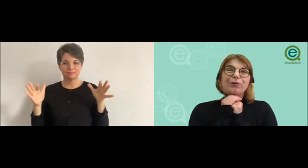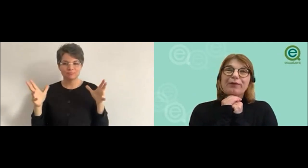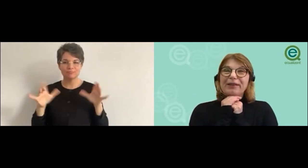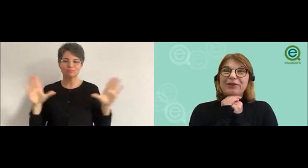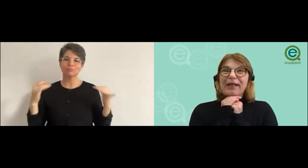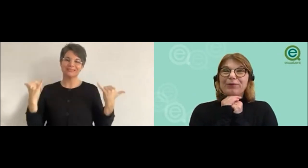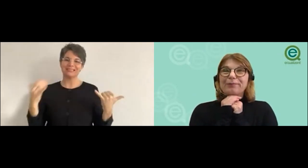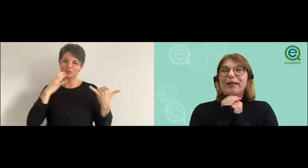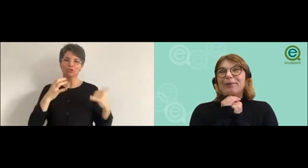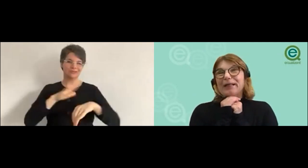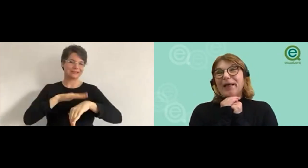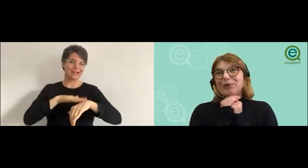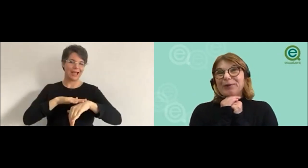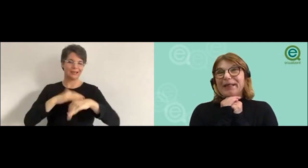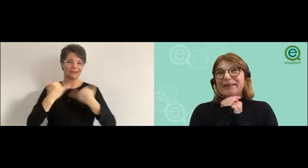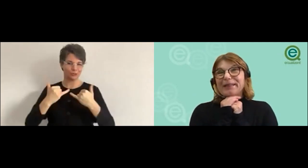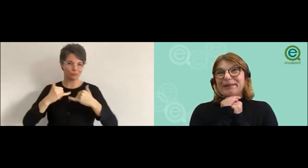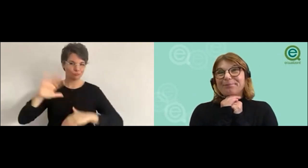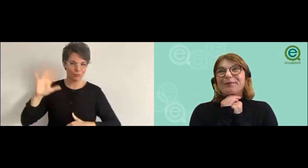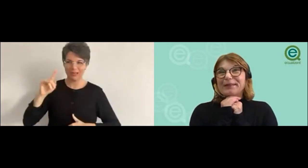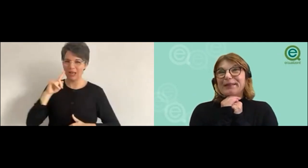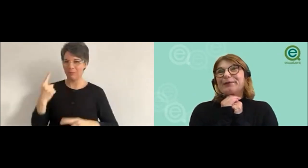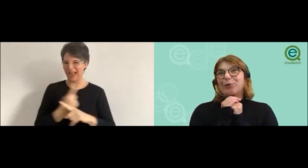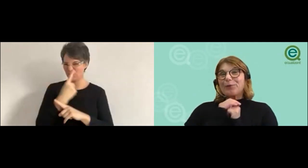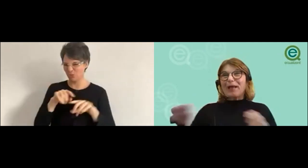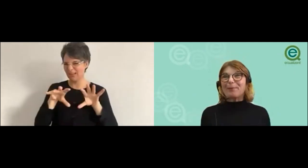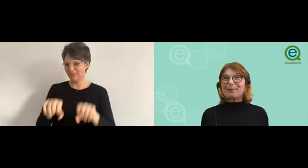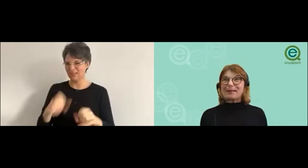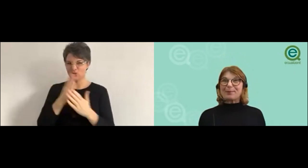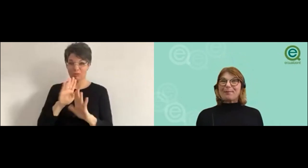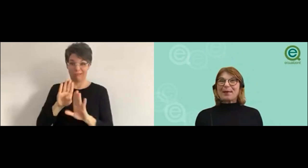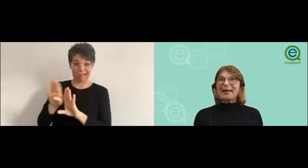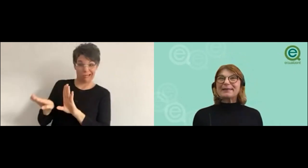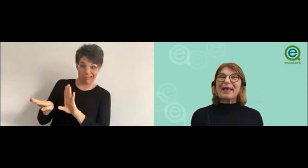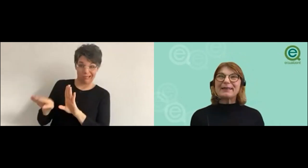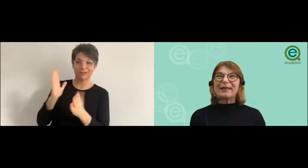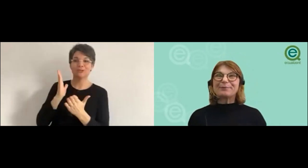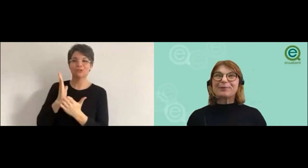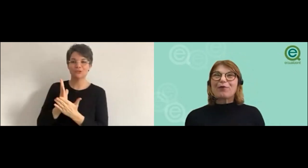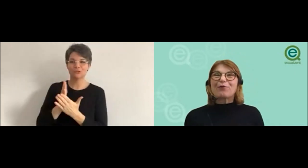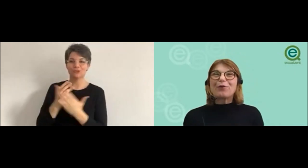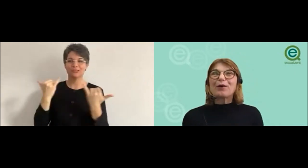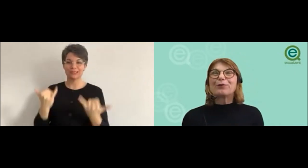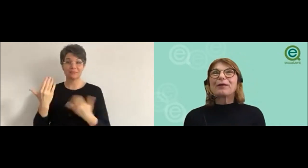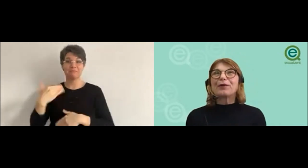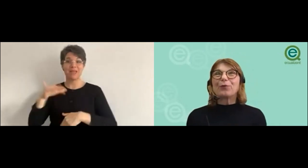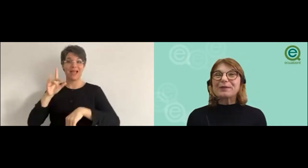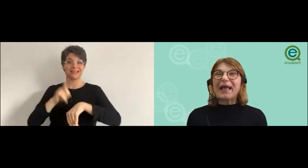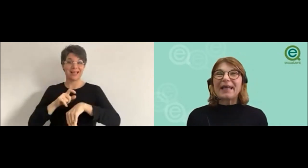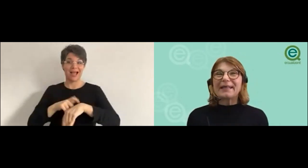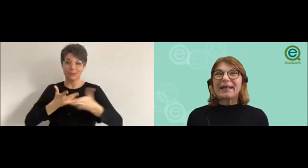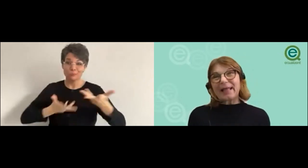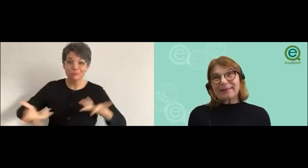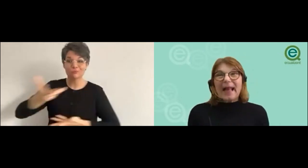aus unserer Veranstaltung. Ich glaube, Sie haben eine Stunde reserviert. Wir sind drüber. Wir haben ein bisschen mehr Zeit für